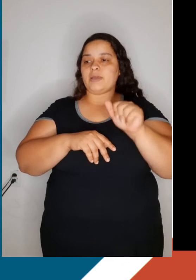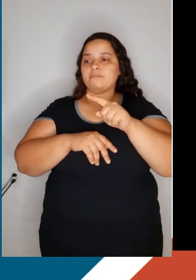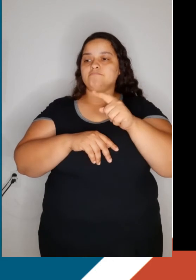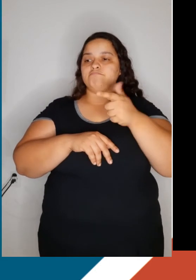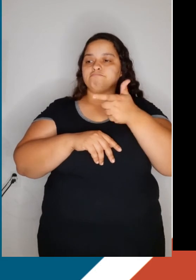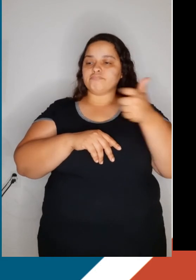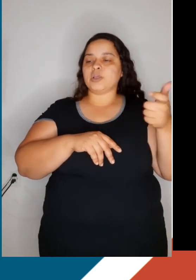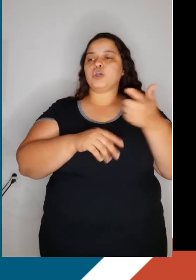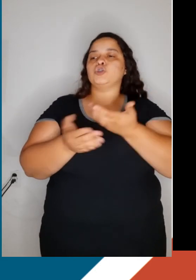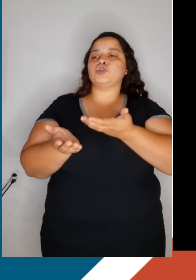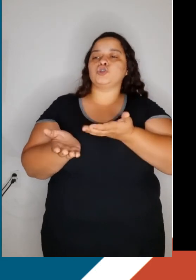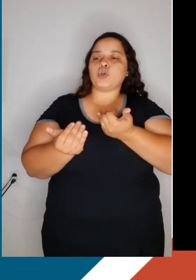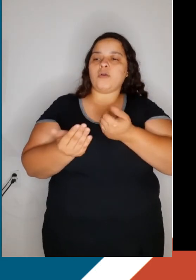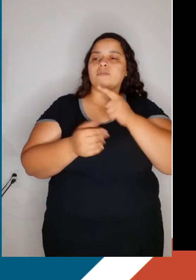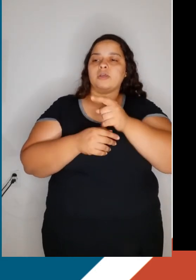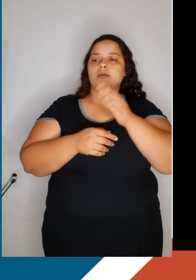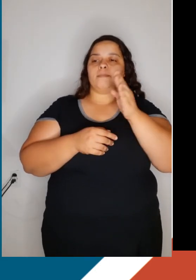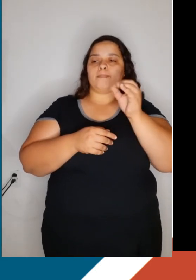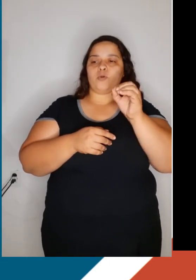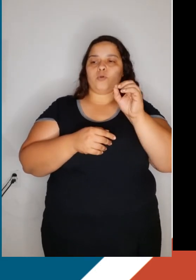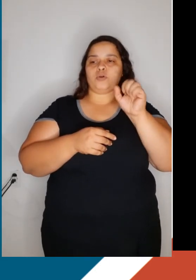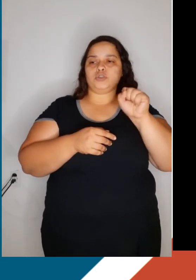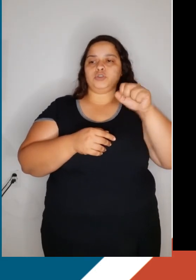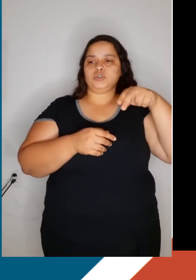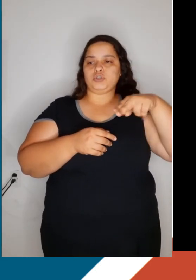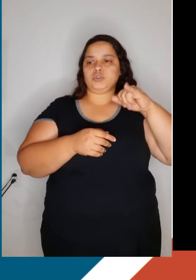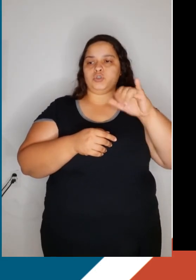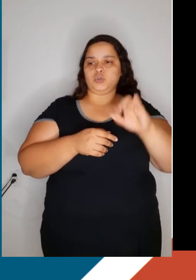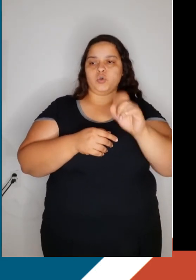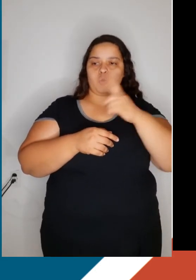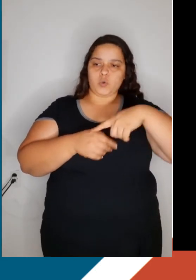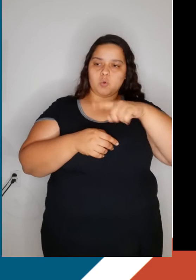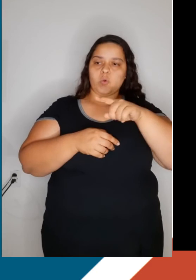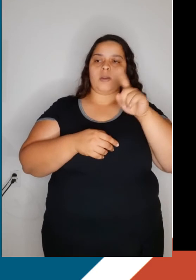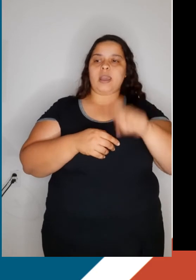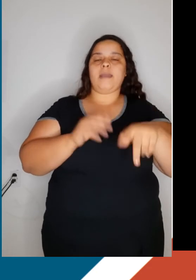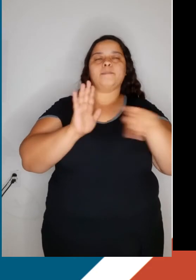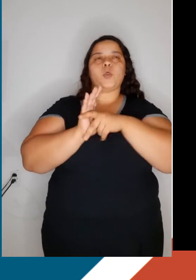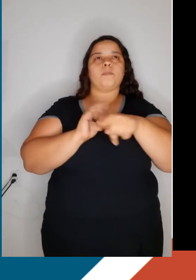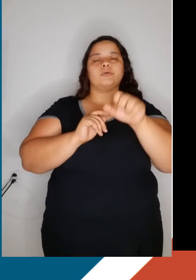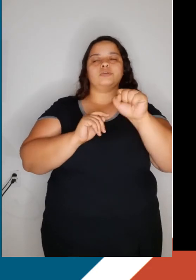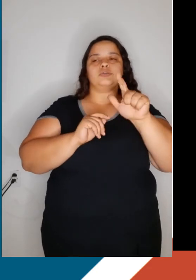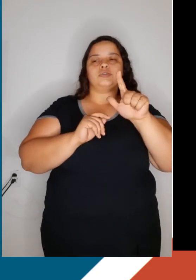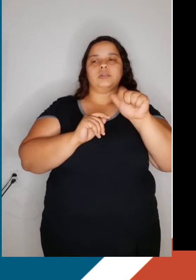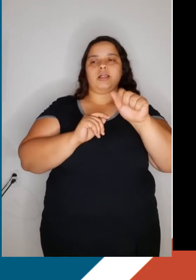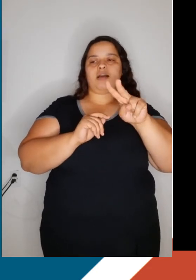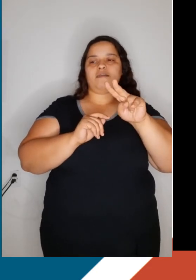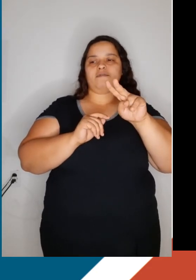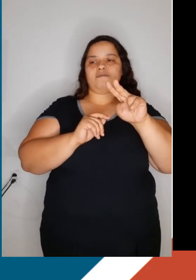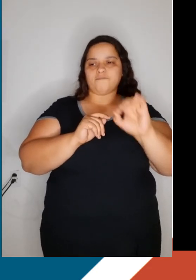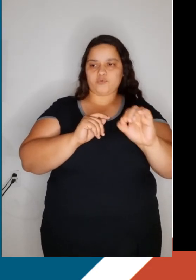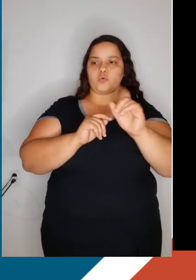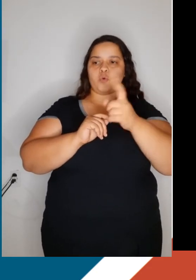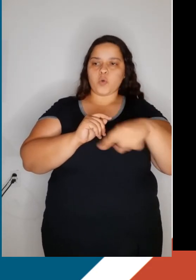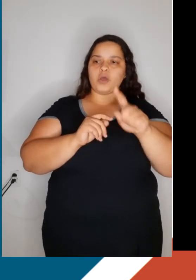um jovem separatista bósnio, que era uma das regiões de concentração da etnia eslava, que pretendia fazer independência